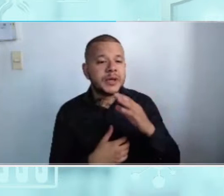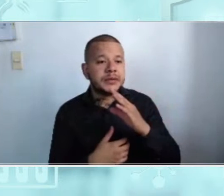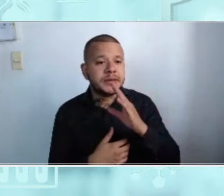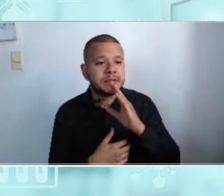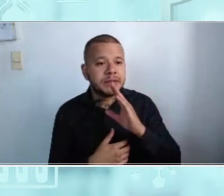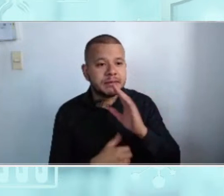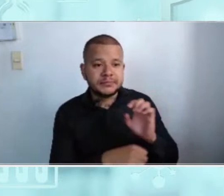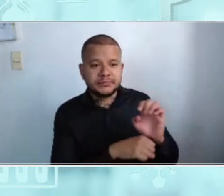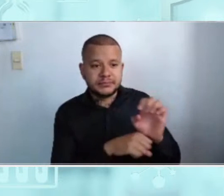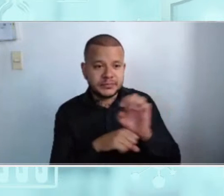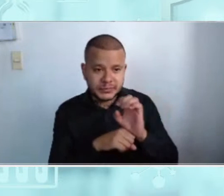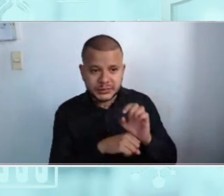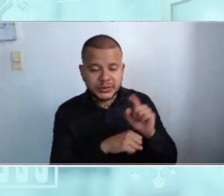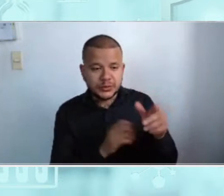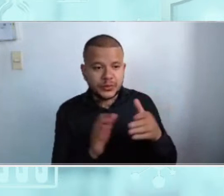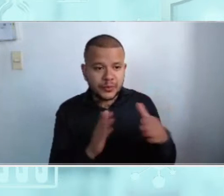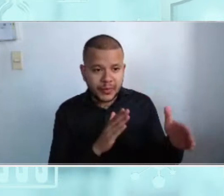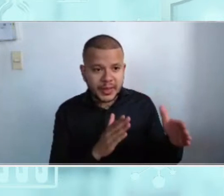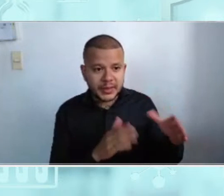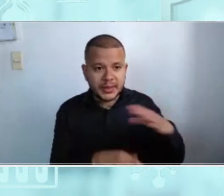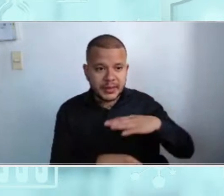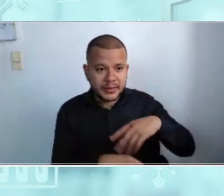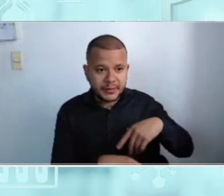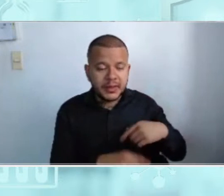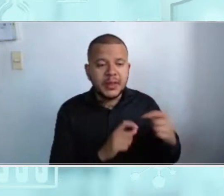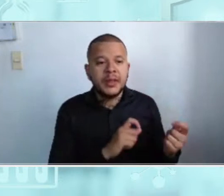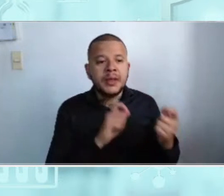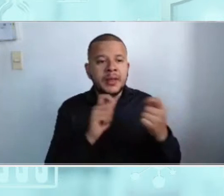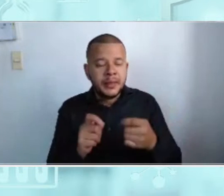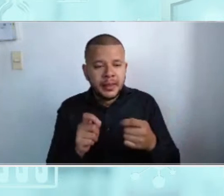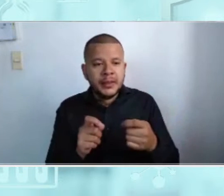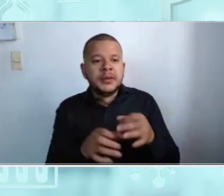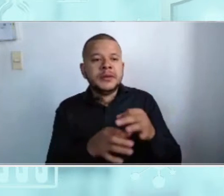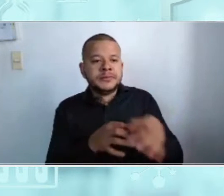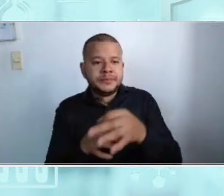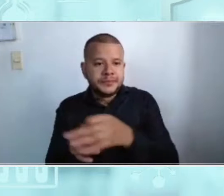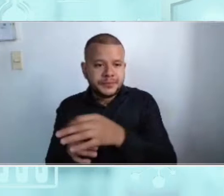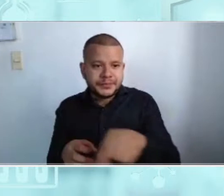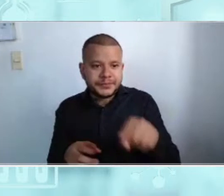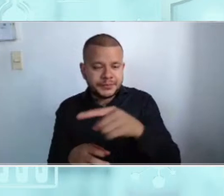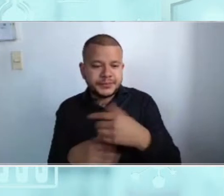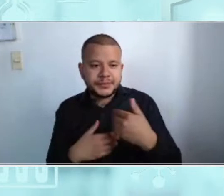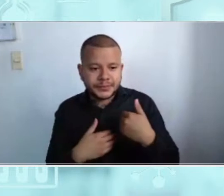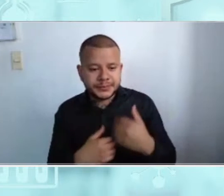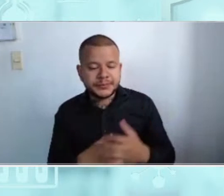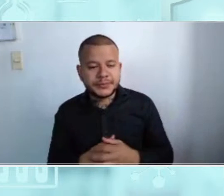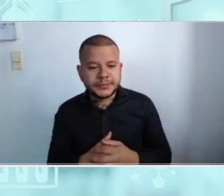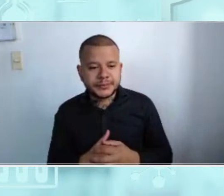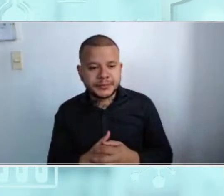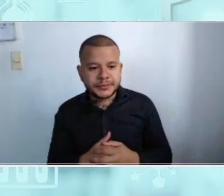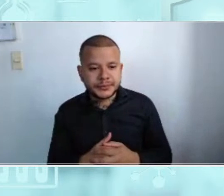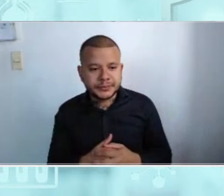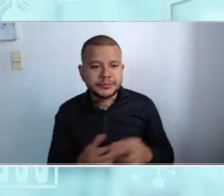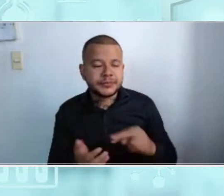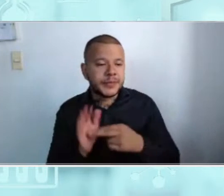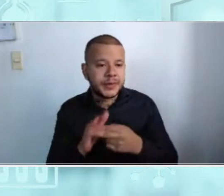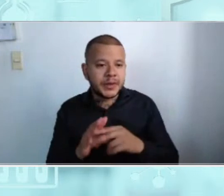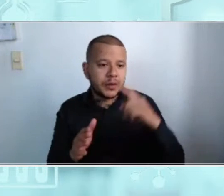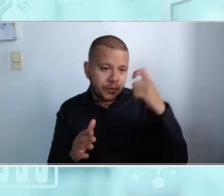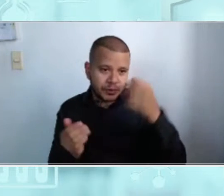entidades administradoras de plan de beneficio, pasó a las entidades territoriales, y esto es gobierno, y esto es público, y esto es para